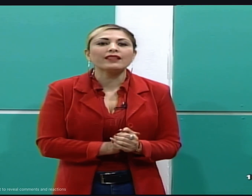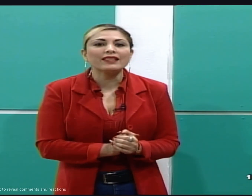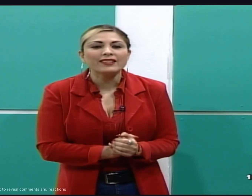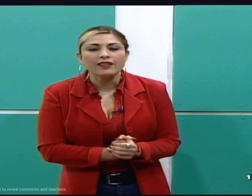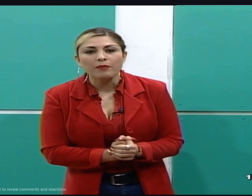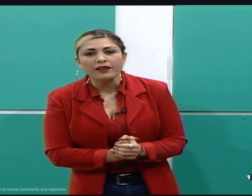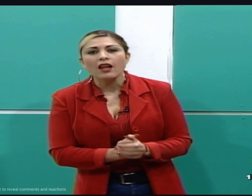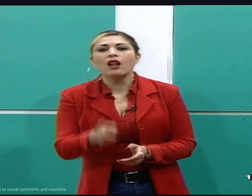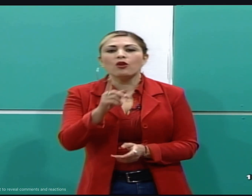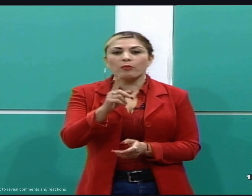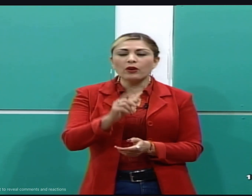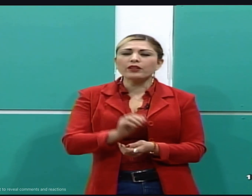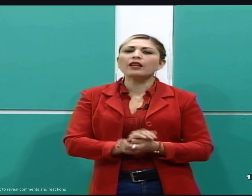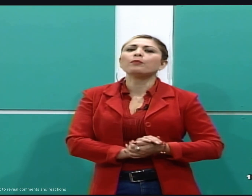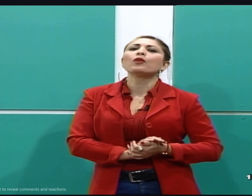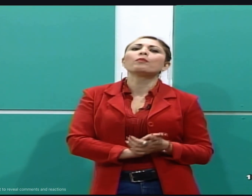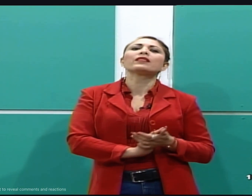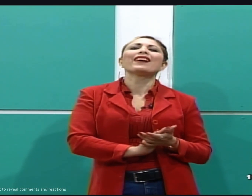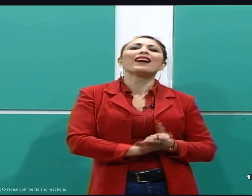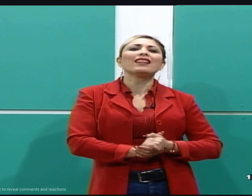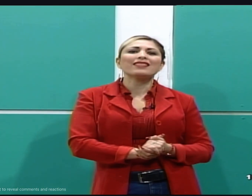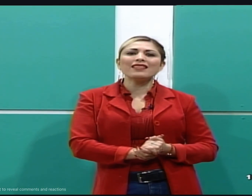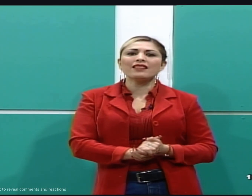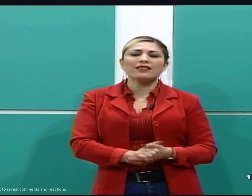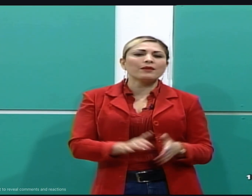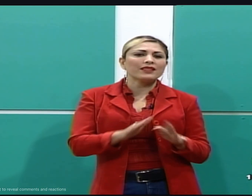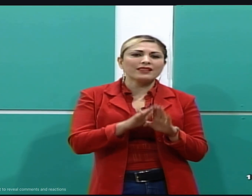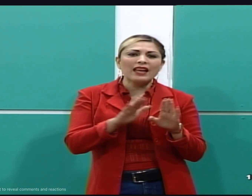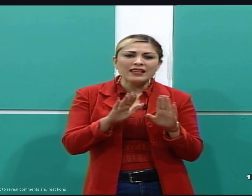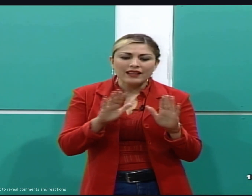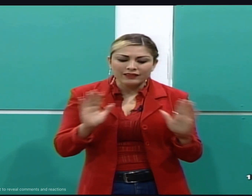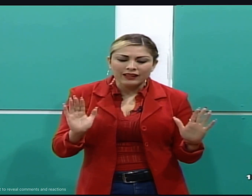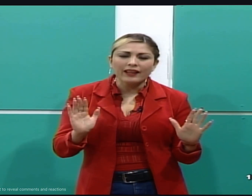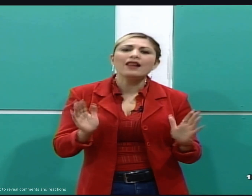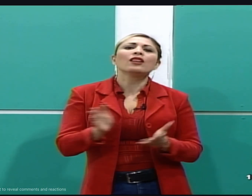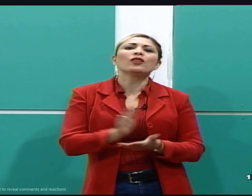ellas es Cinemark, lo mejor que le pudo pasar al cine. Ya sabes, está en cartelera todas